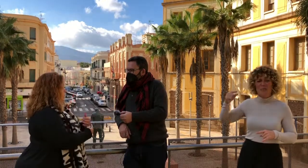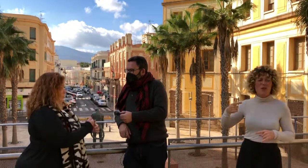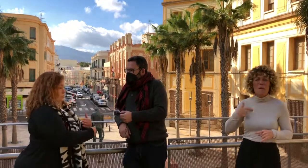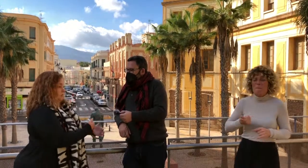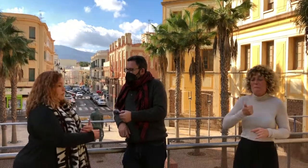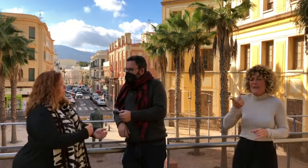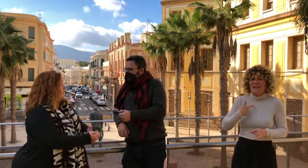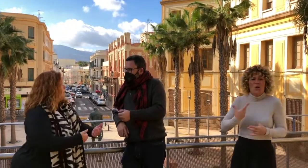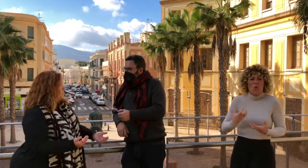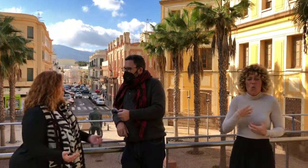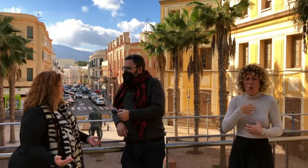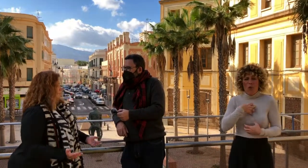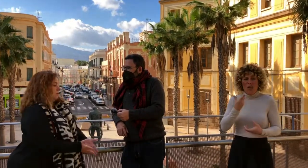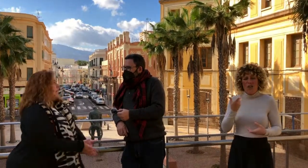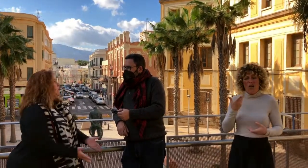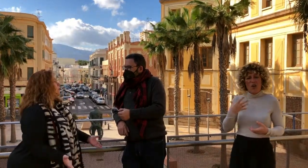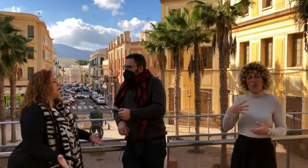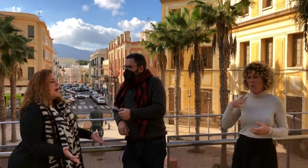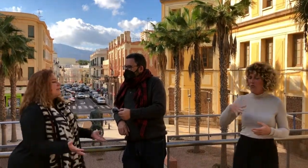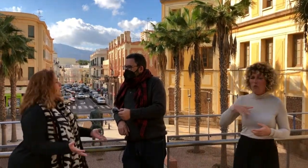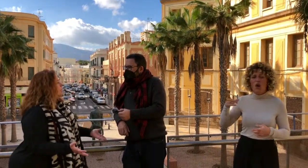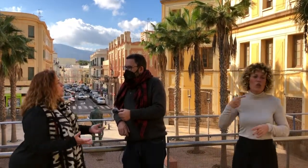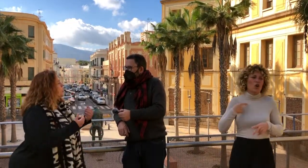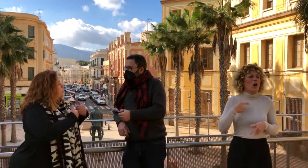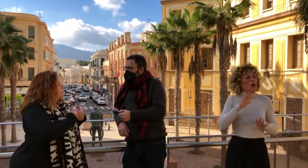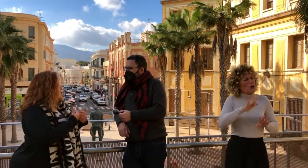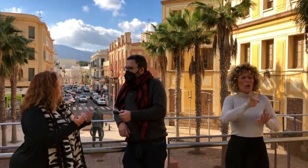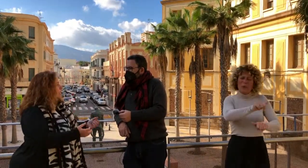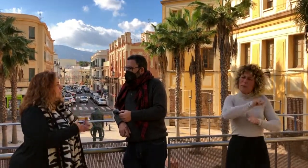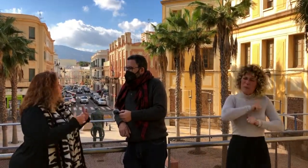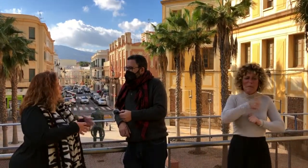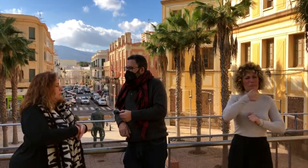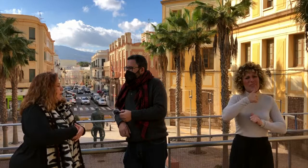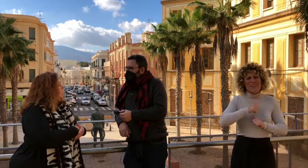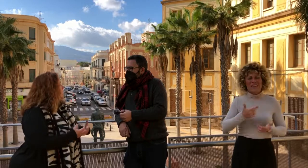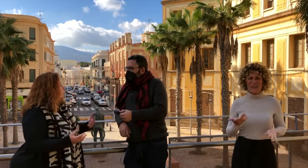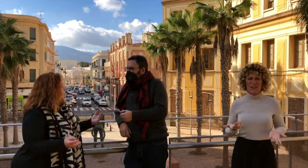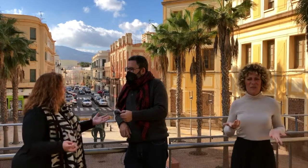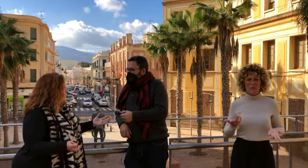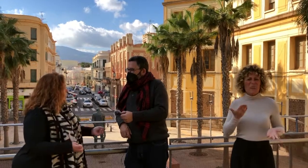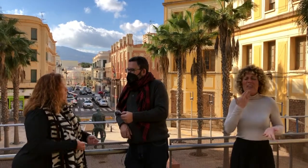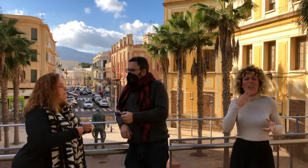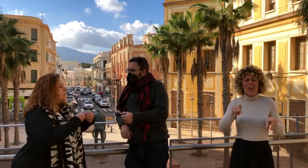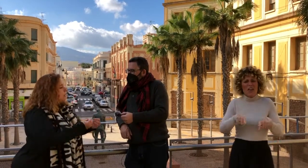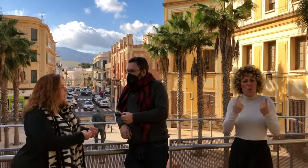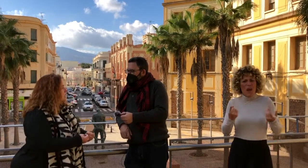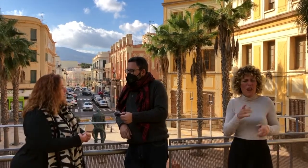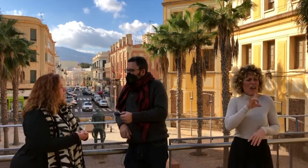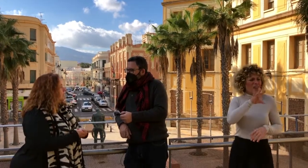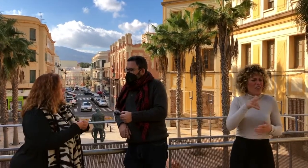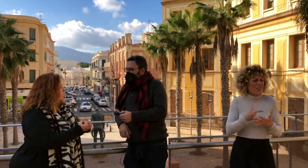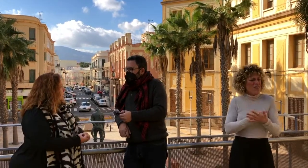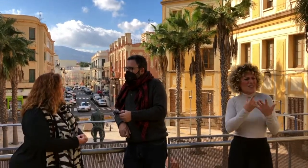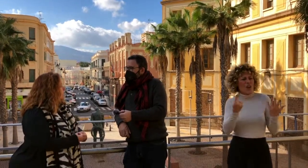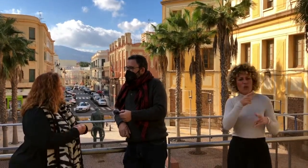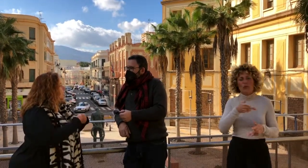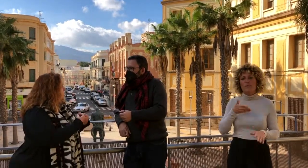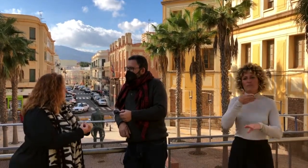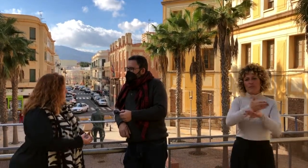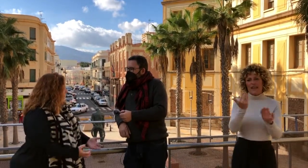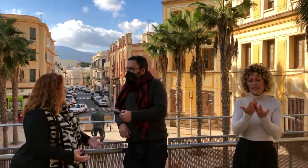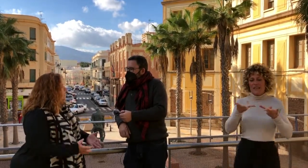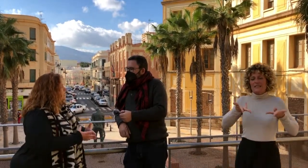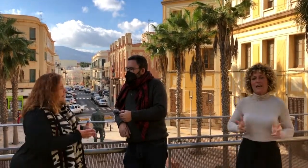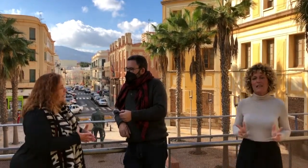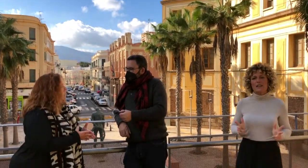una cuestión de tiempo, pero claro, ¿hasta qué punto con 16, 15 o da igual la edad que tengas, ¿no? Vas tú a clase y te sientas y no